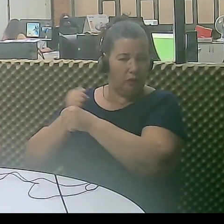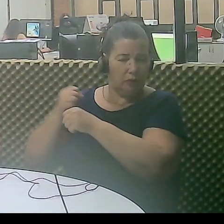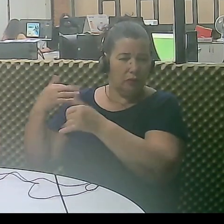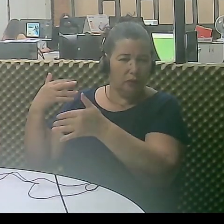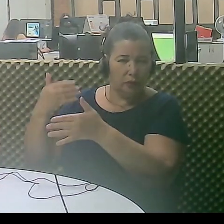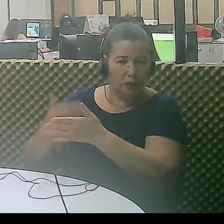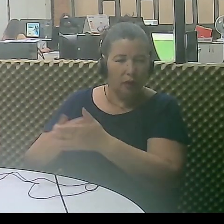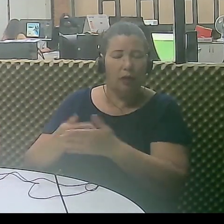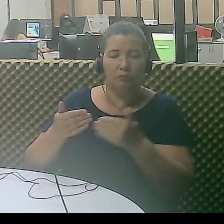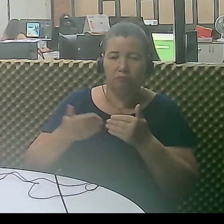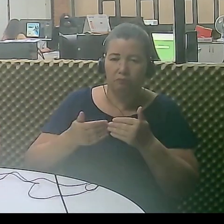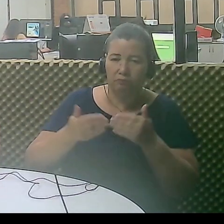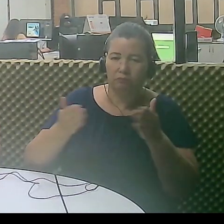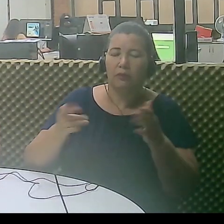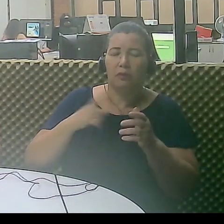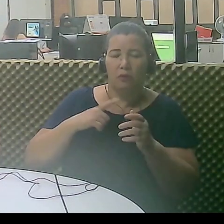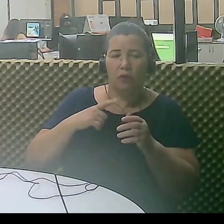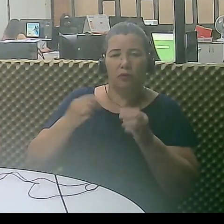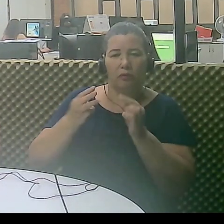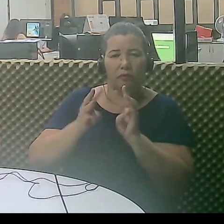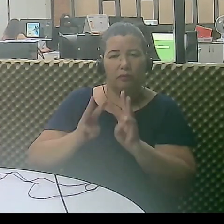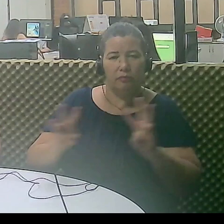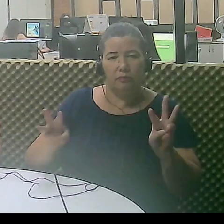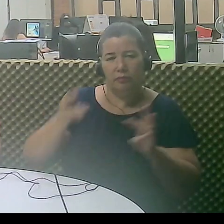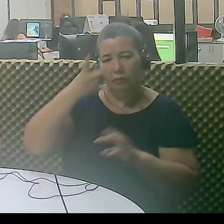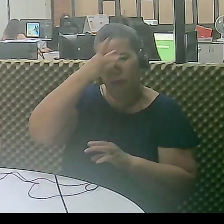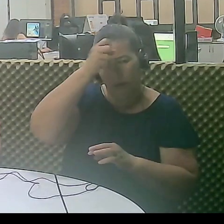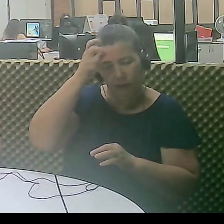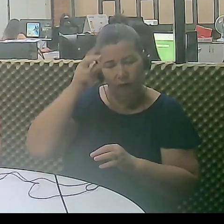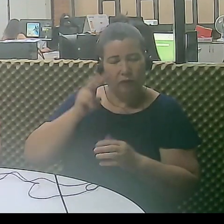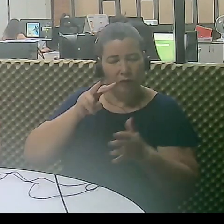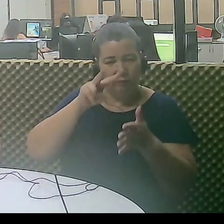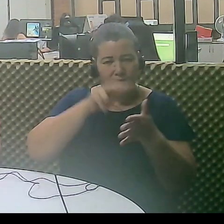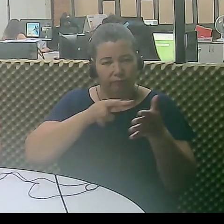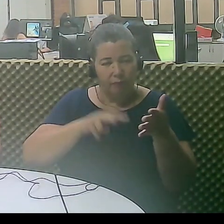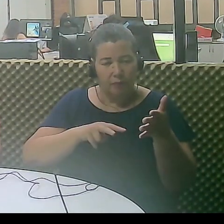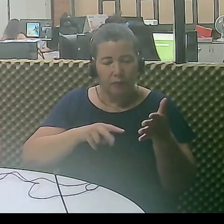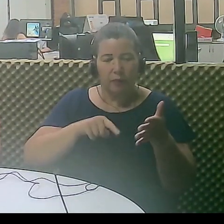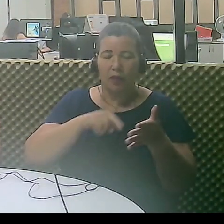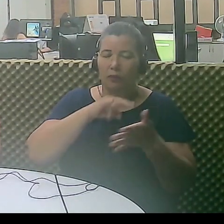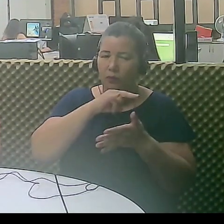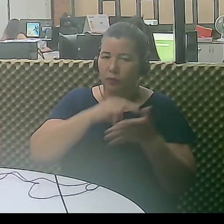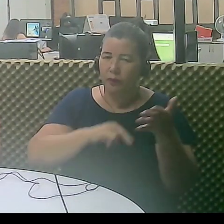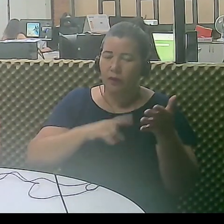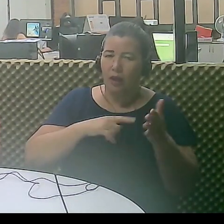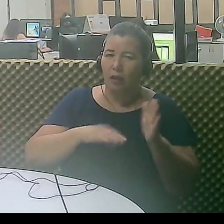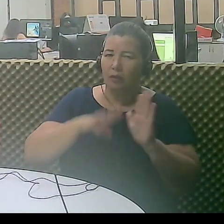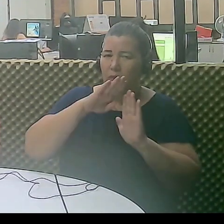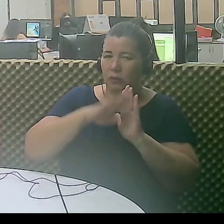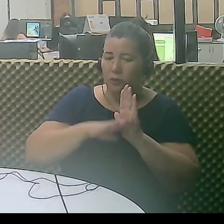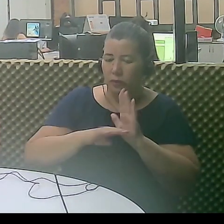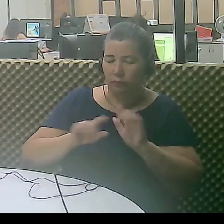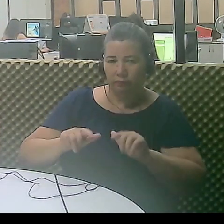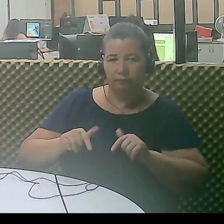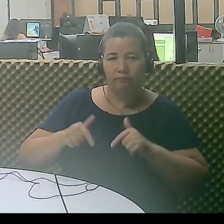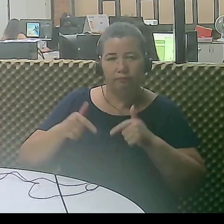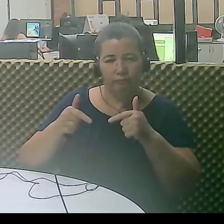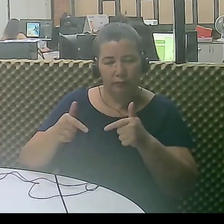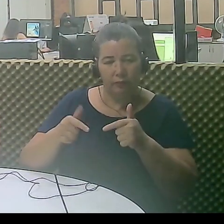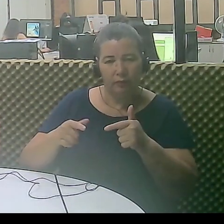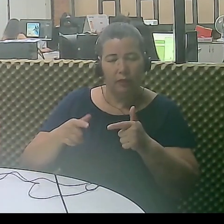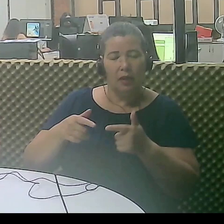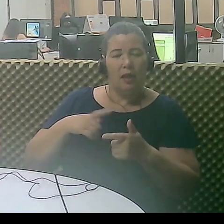está disponível para consulta no portal da Prefeitura. No documento, estão estabelecidas as ações preventivas durante